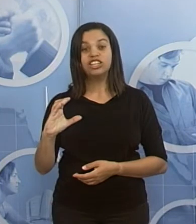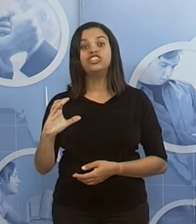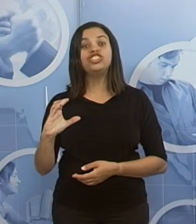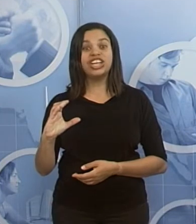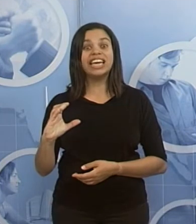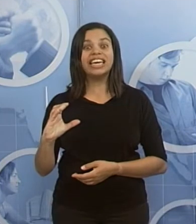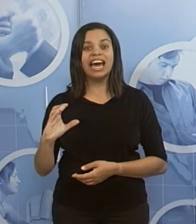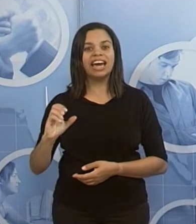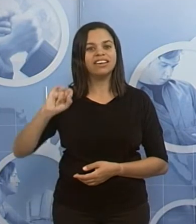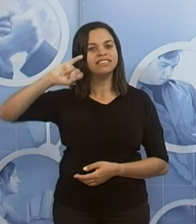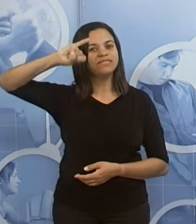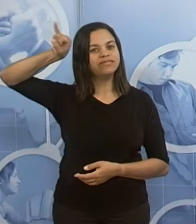G que é.